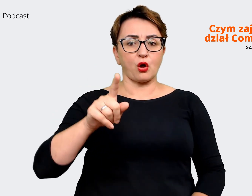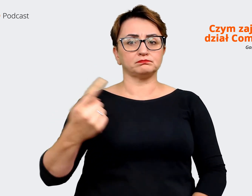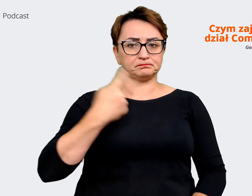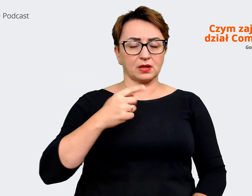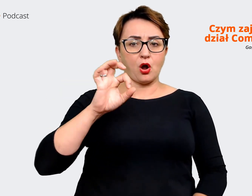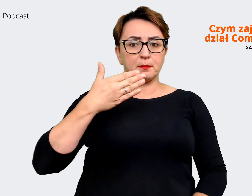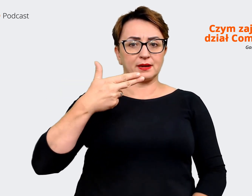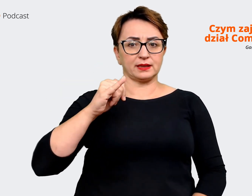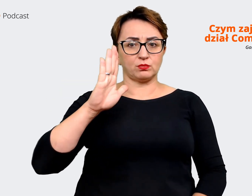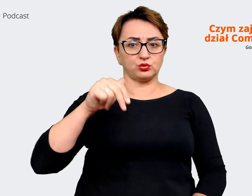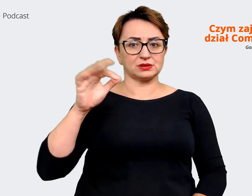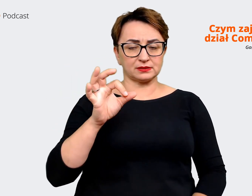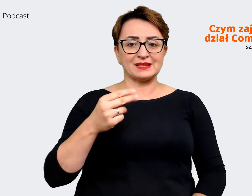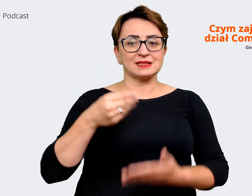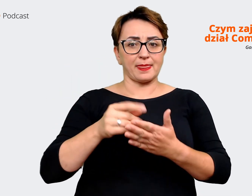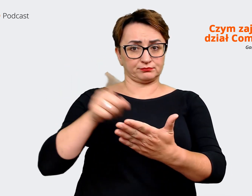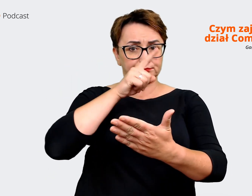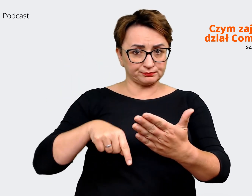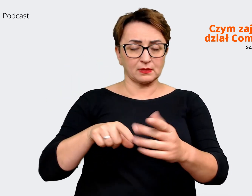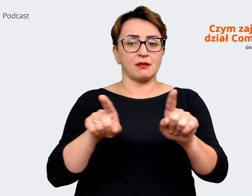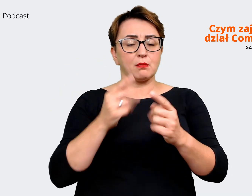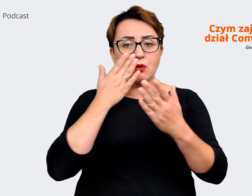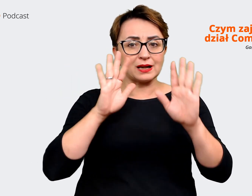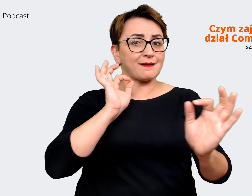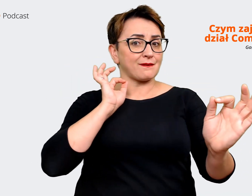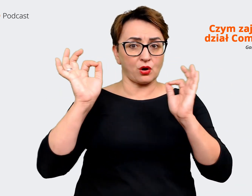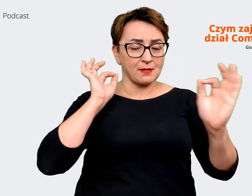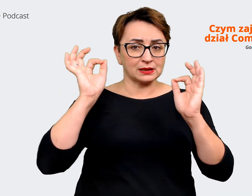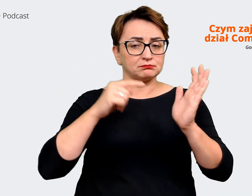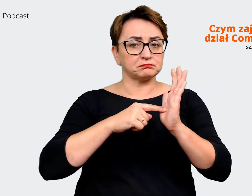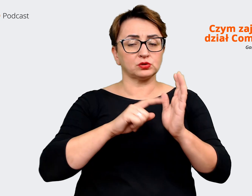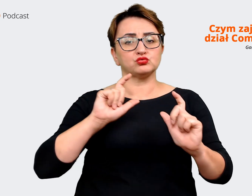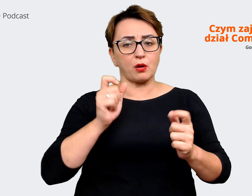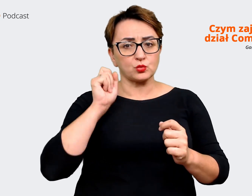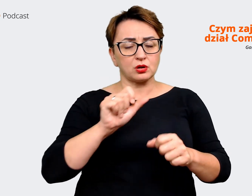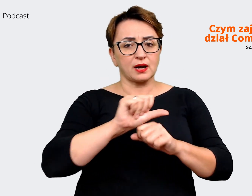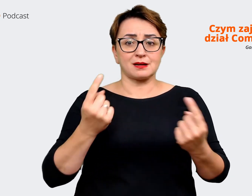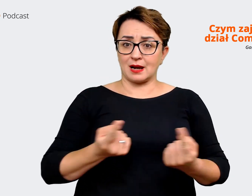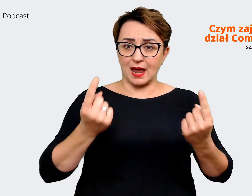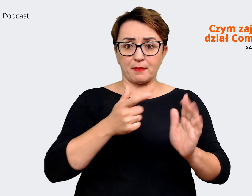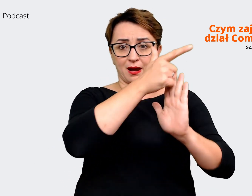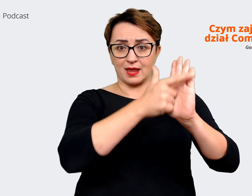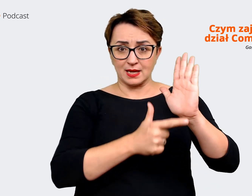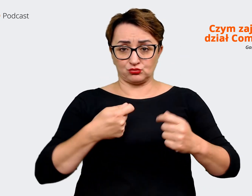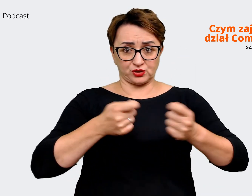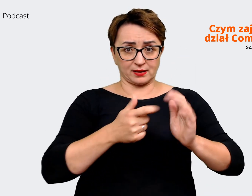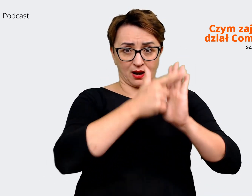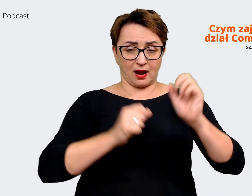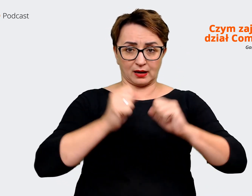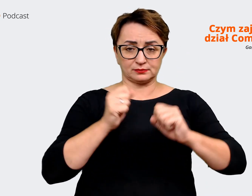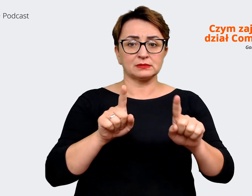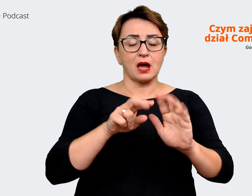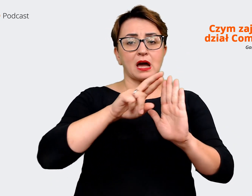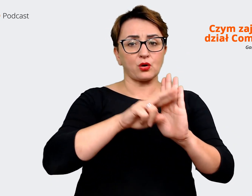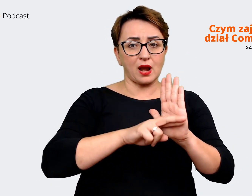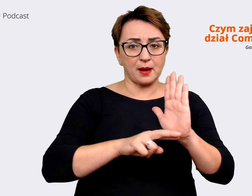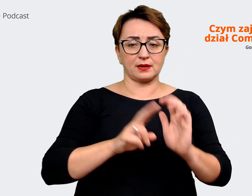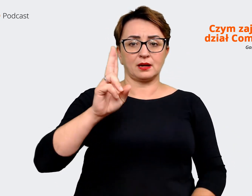wdrożenie dyrektywy Omnibus, przekreślanie cen, pokazywanie informacji o tym, czy coś jest reklamą na listingu, na